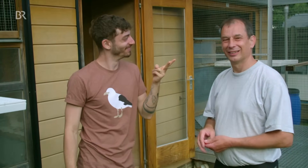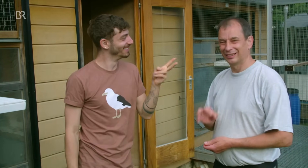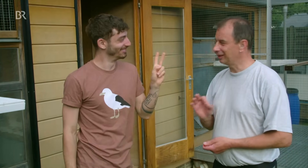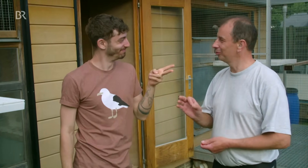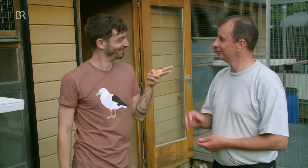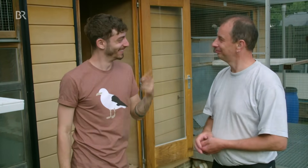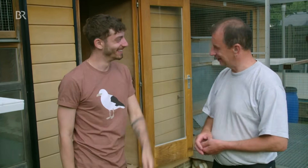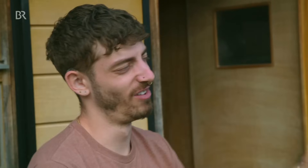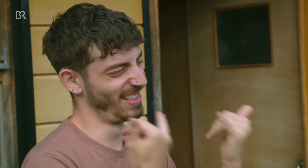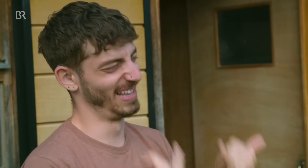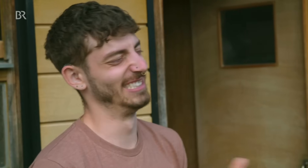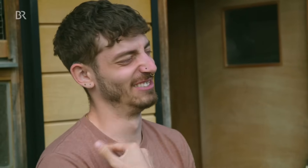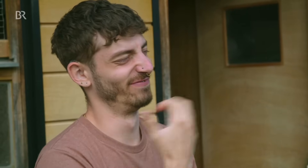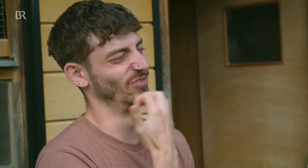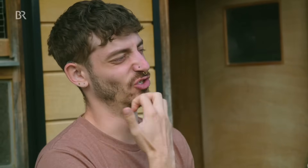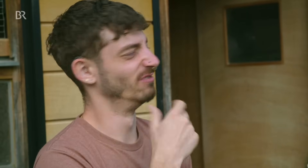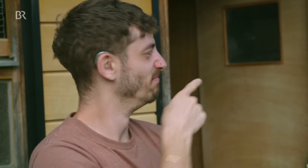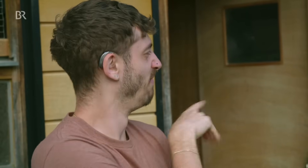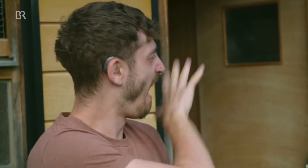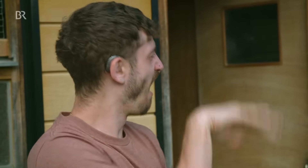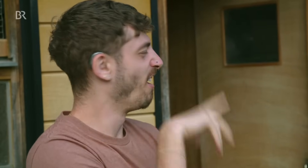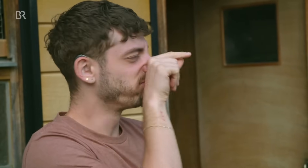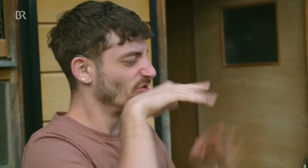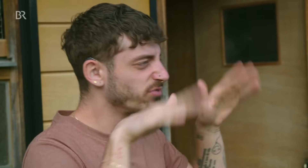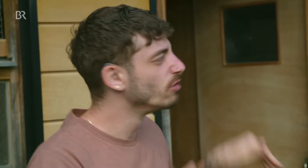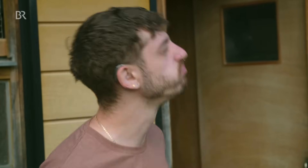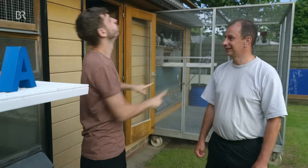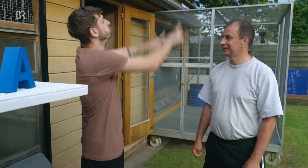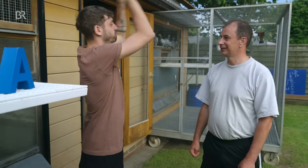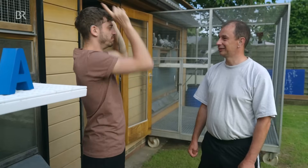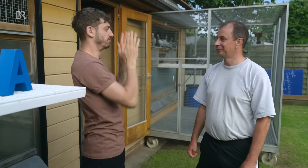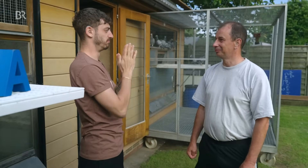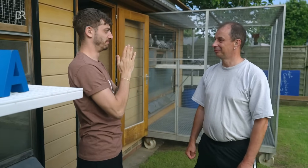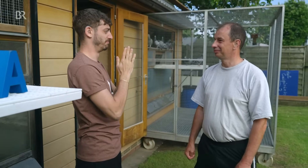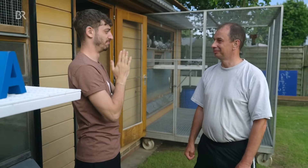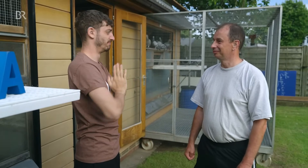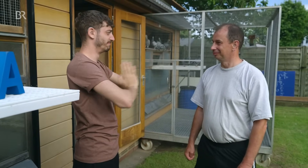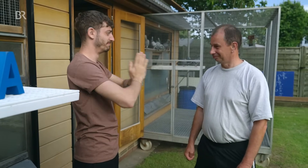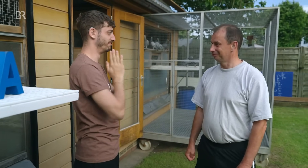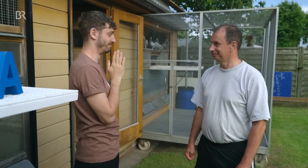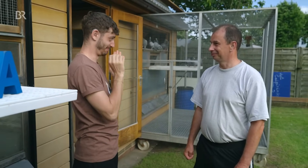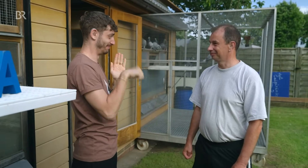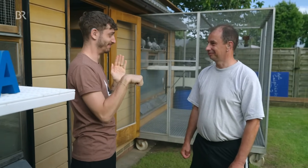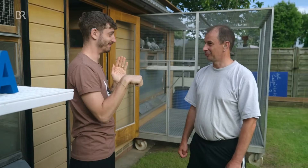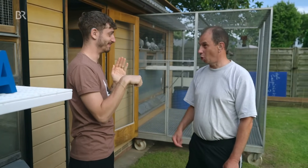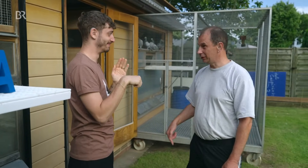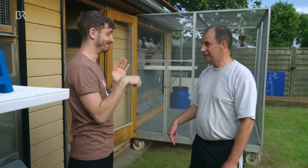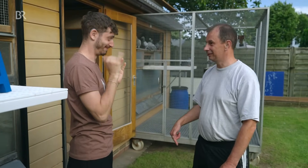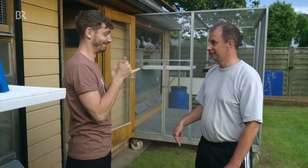Stimmt's? Genau. Und jetzt würde ich alle Tauben so gerne fliegen lassen. Bitte, bitte kann ich? Heute?